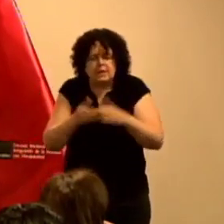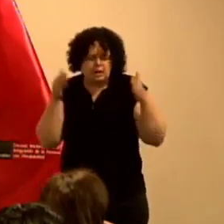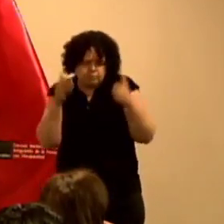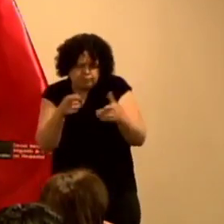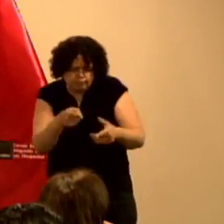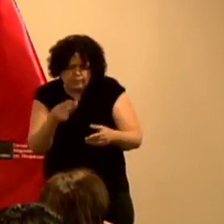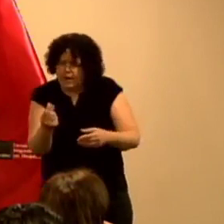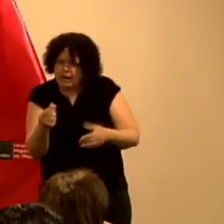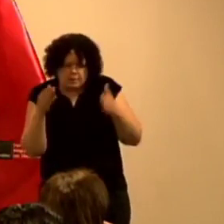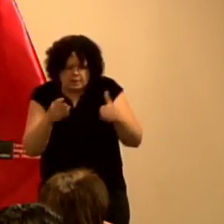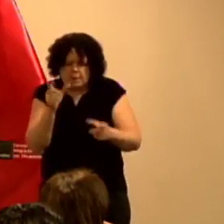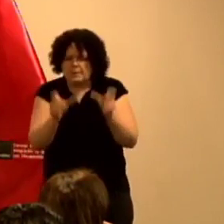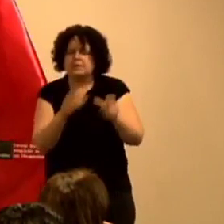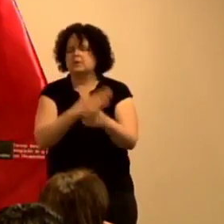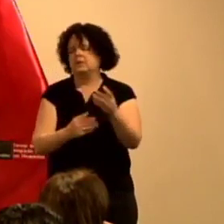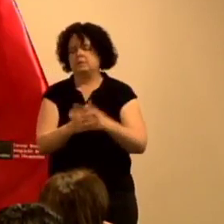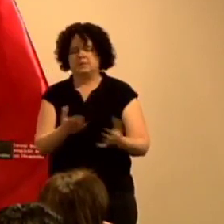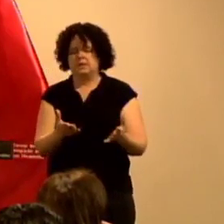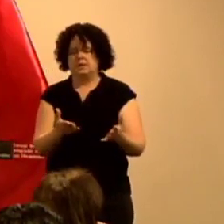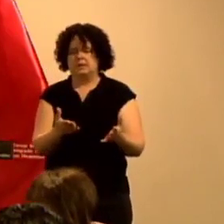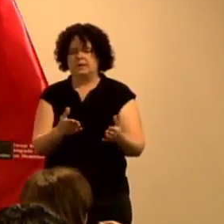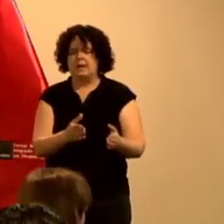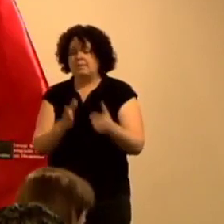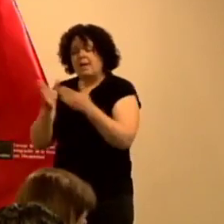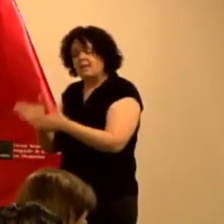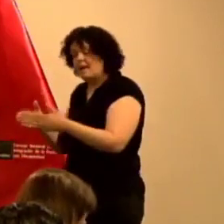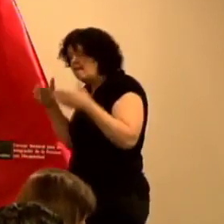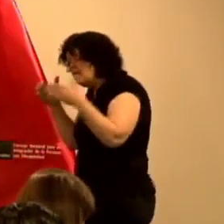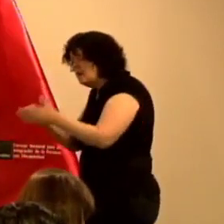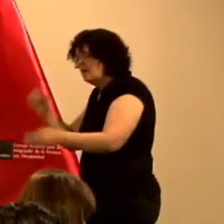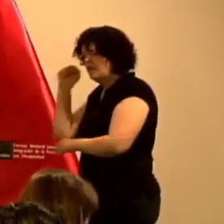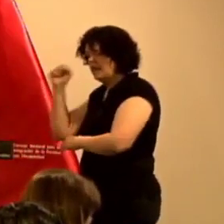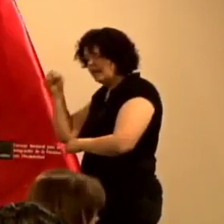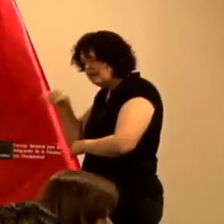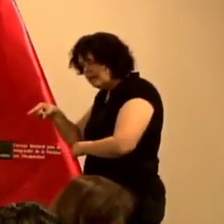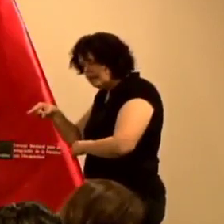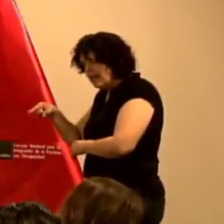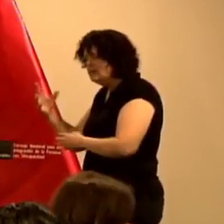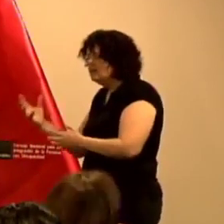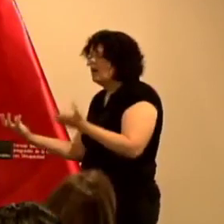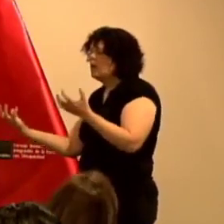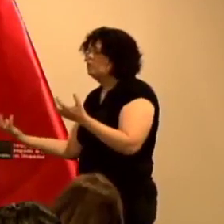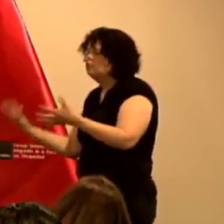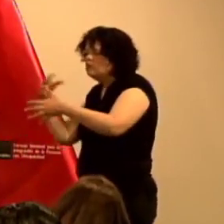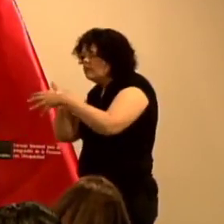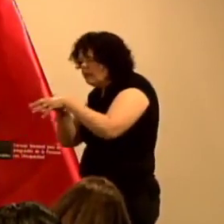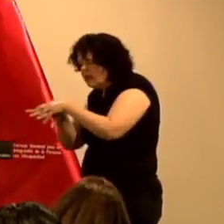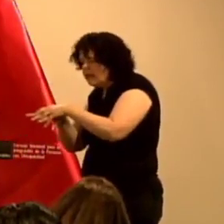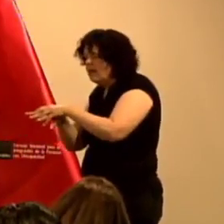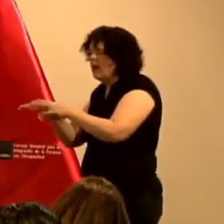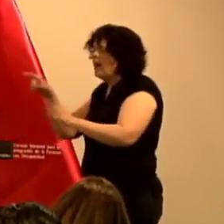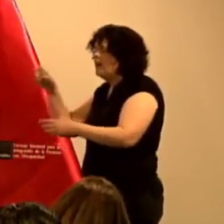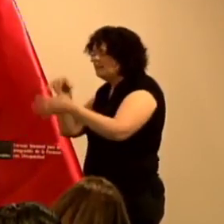atención inmediata de las personas con discapacidad. Mientras que el enfoque de derechos nos dice que está orientado a integrar a las personas con discapacidad como